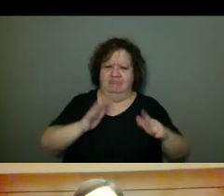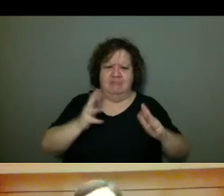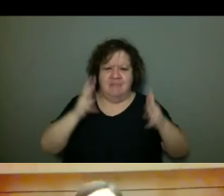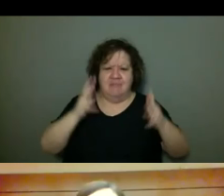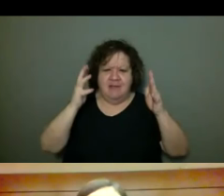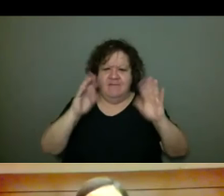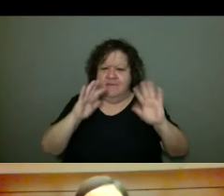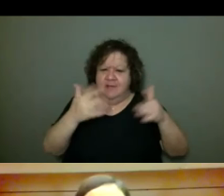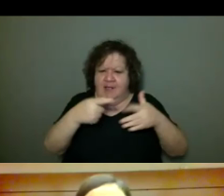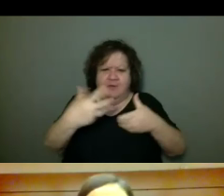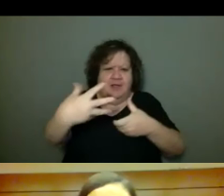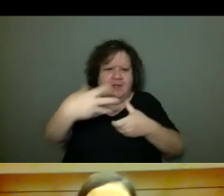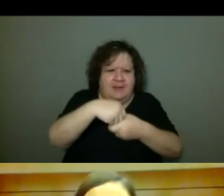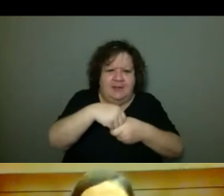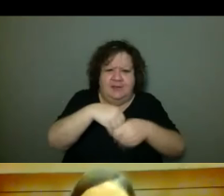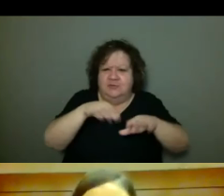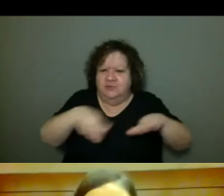Hãy lỡ dẫn